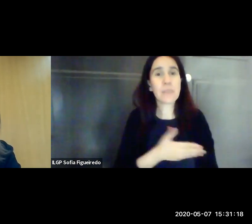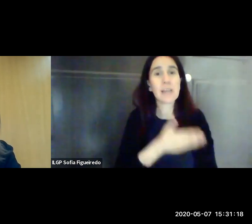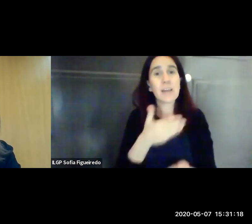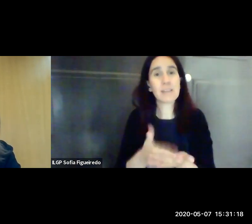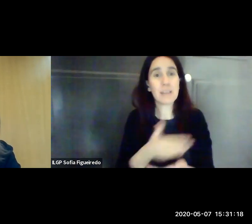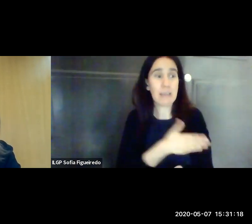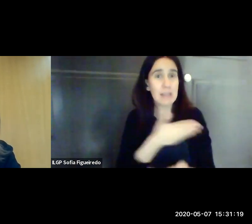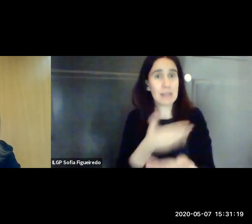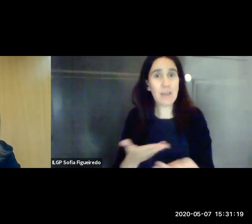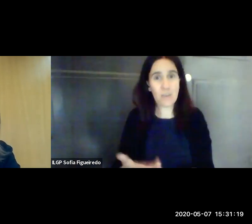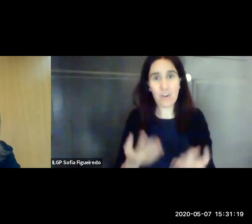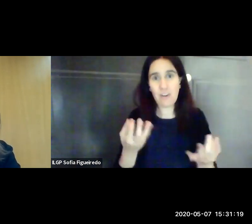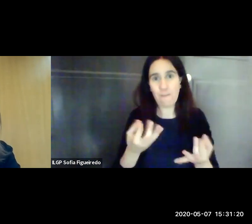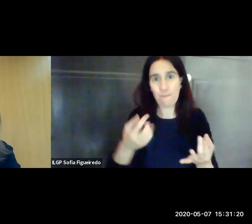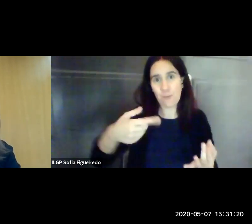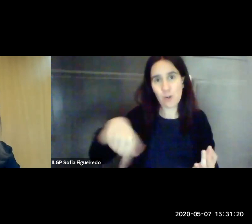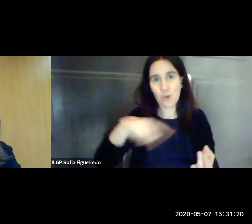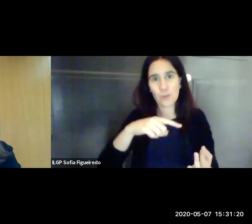até agora realmente nos nossos